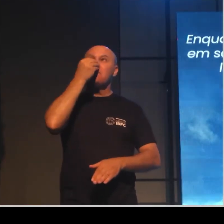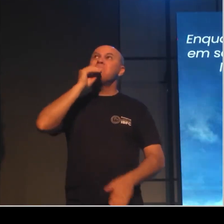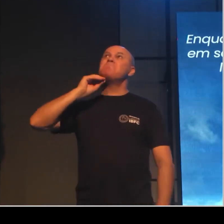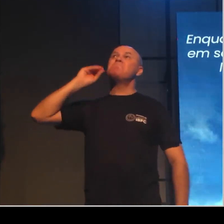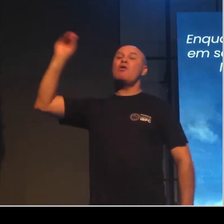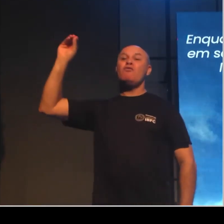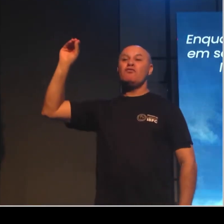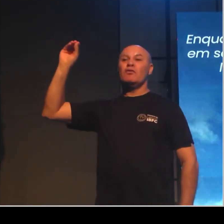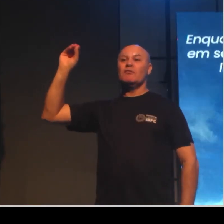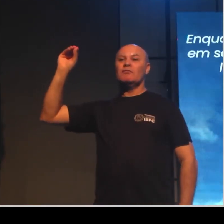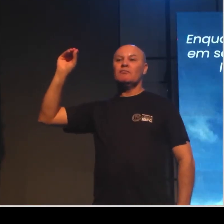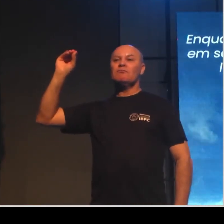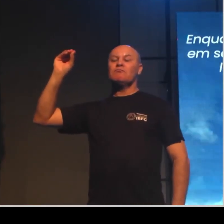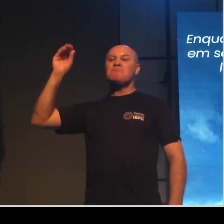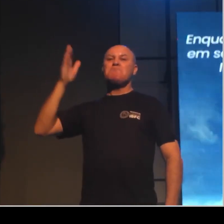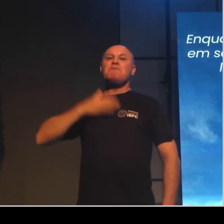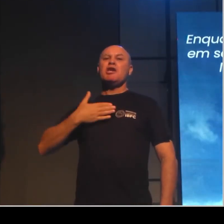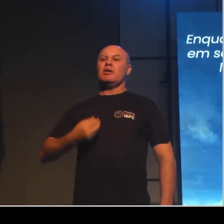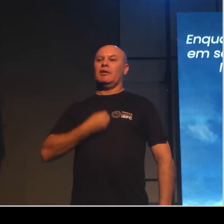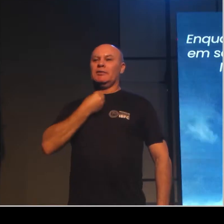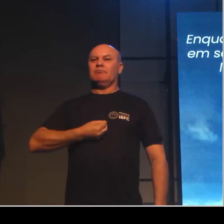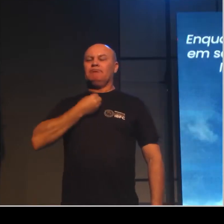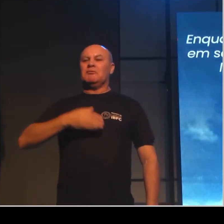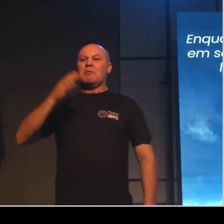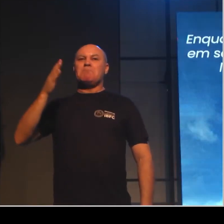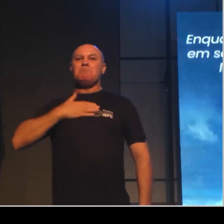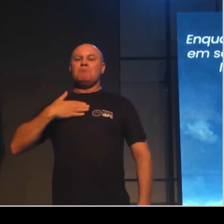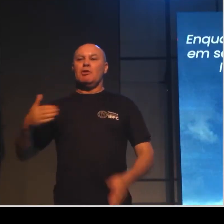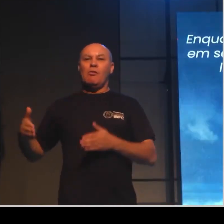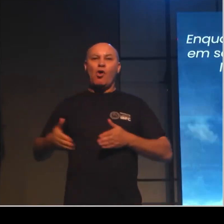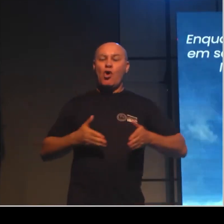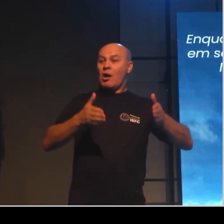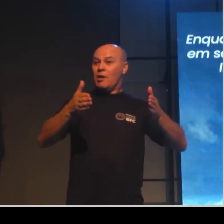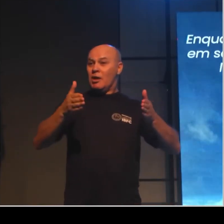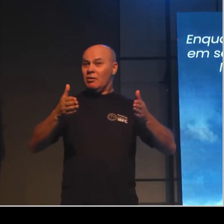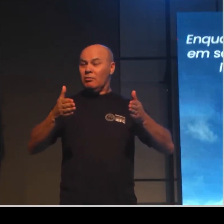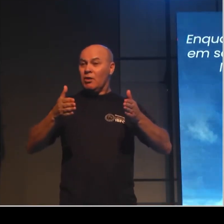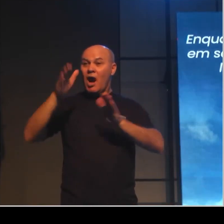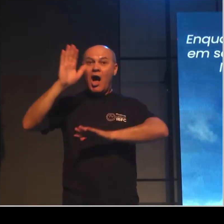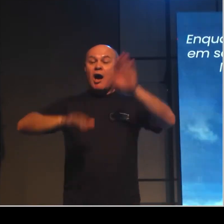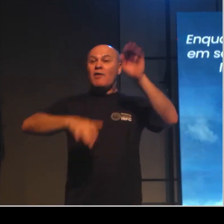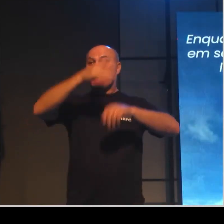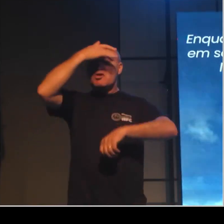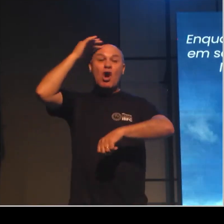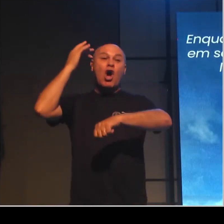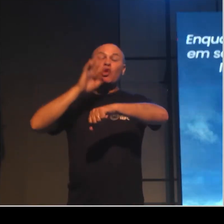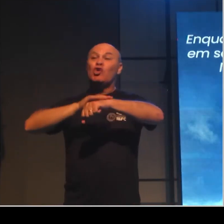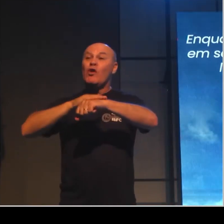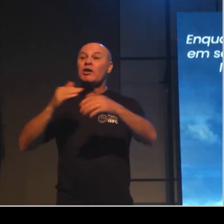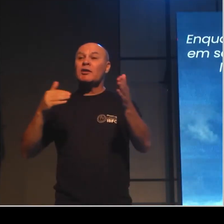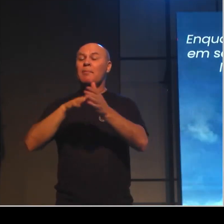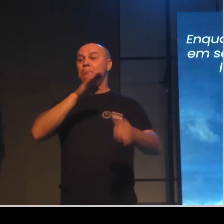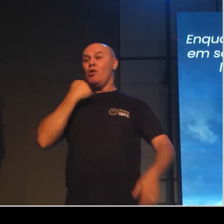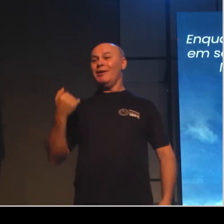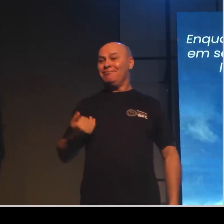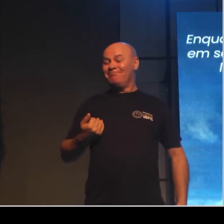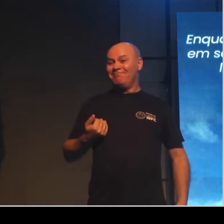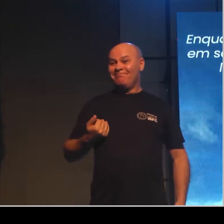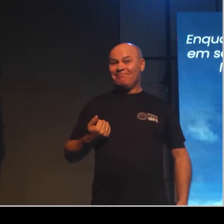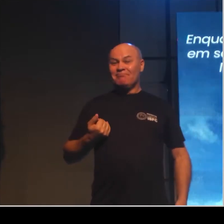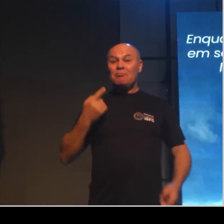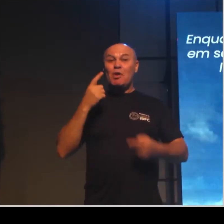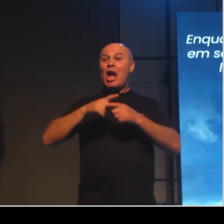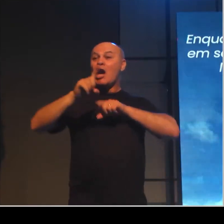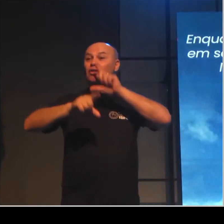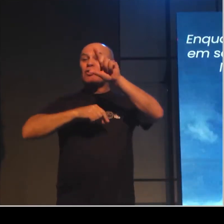vem, a pneumonia vem e às vezes até a morte. E a gente diz, por que que eu me molhei todo? Por que que eu